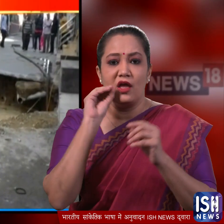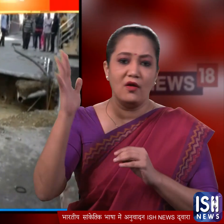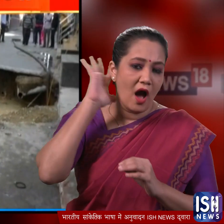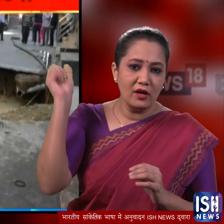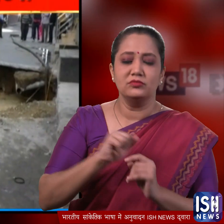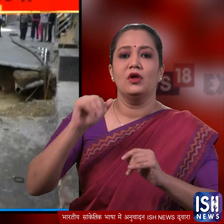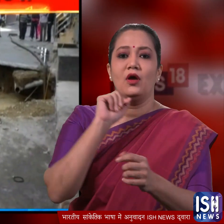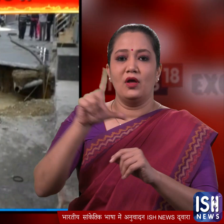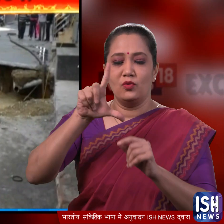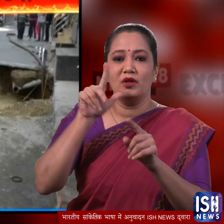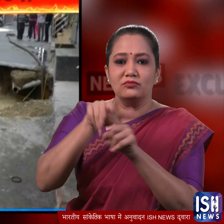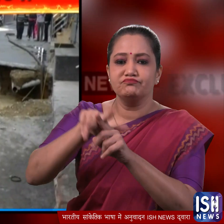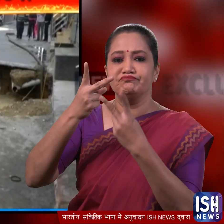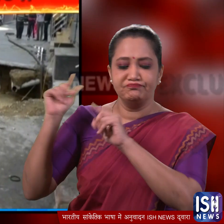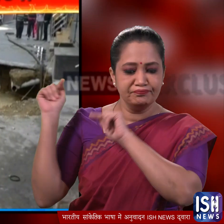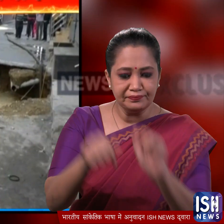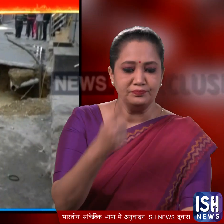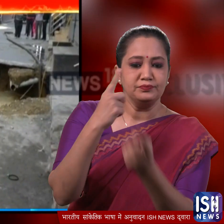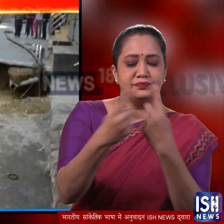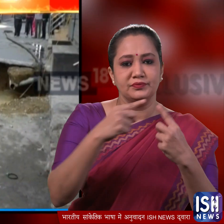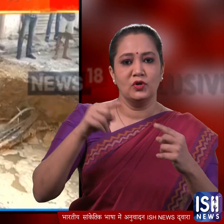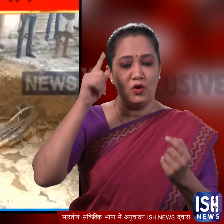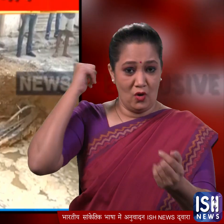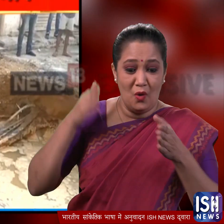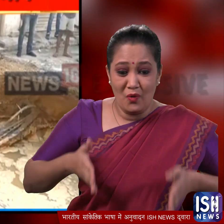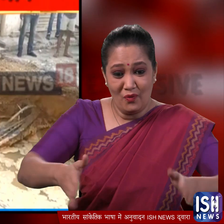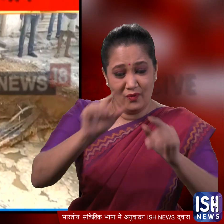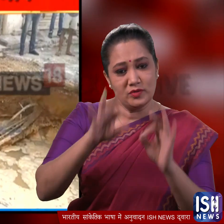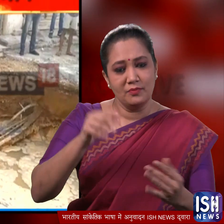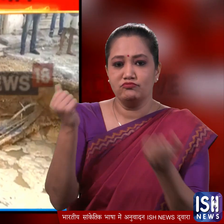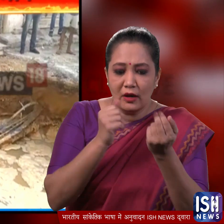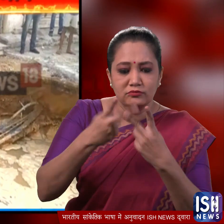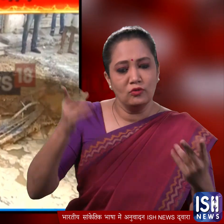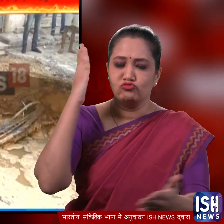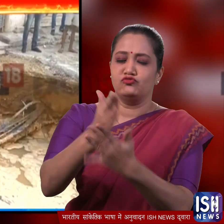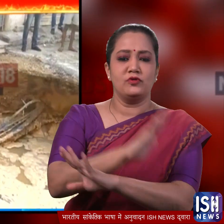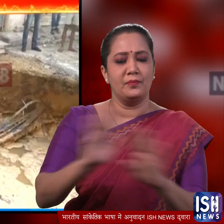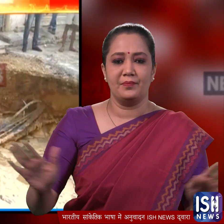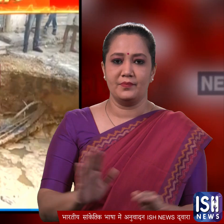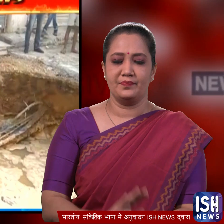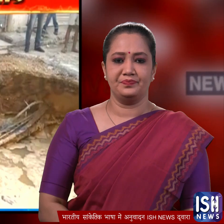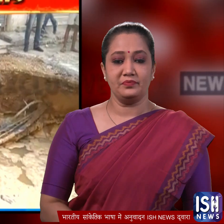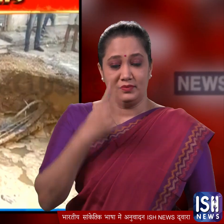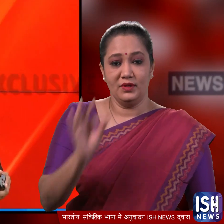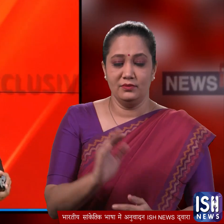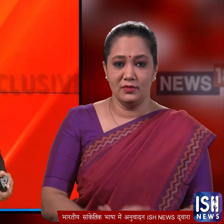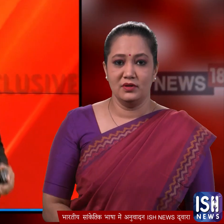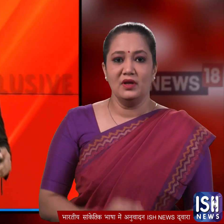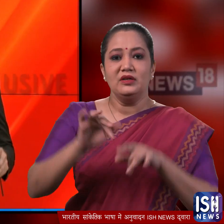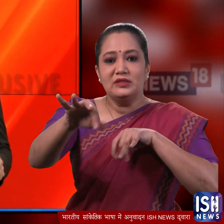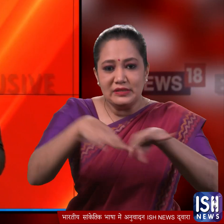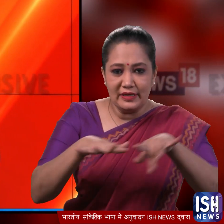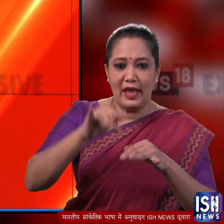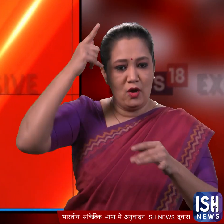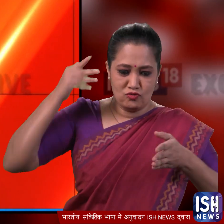जानकारी मिलने के बाद लुधियाना नगर निगम के कुछ कर्मचारी वहां पहुंचे और उन्होंने उस रास्ते से ट्रैफिक के गुजरने पर रोक लगा दी। सौभाग्य की बात